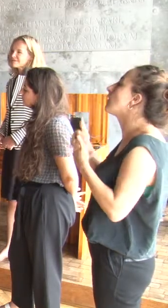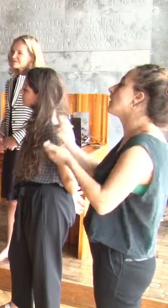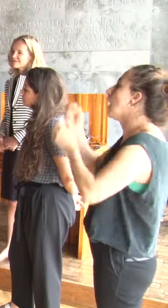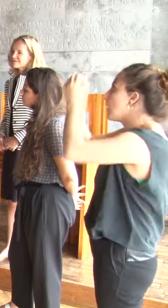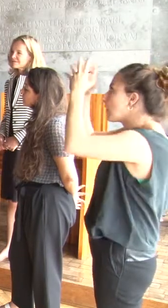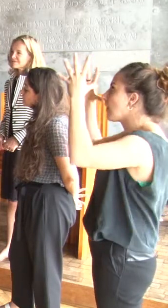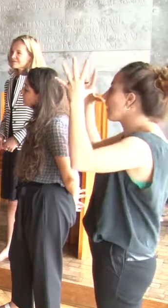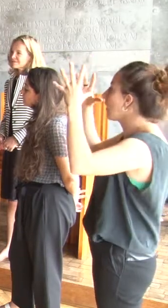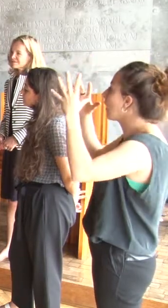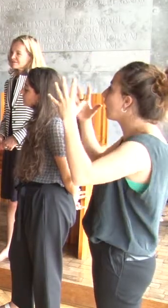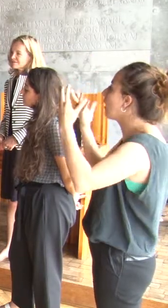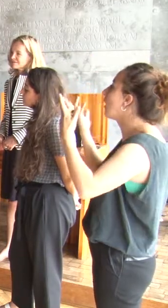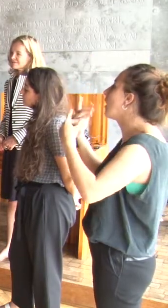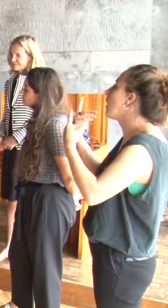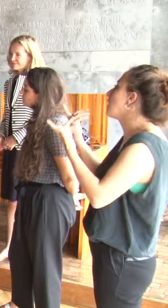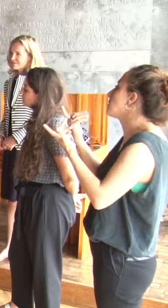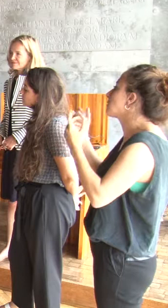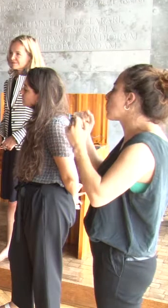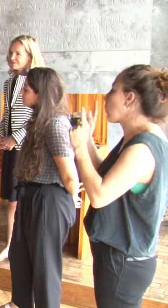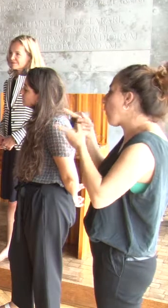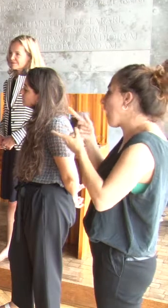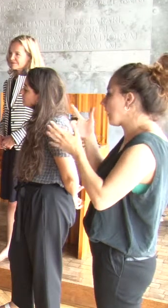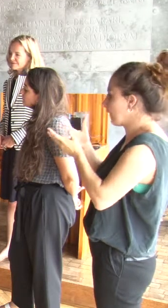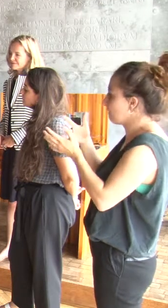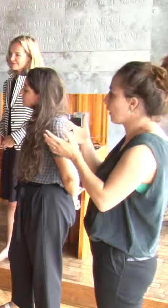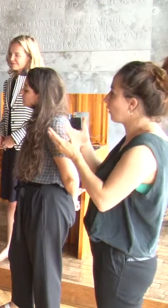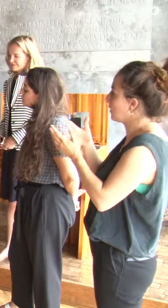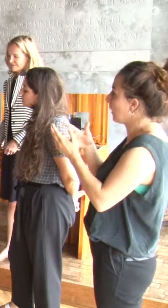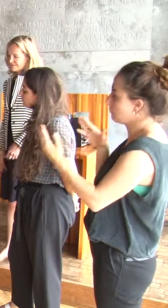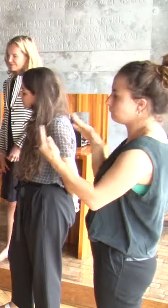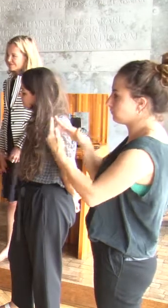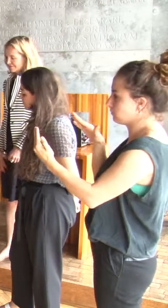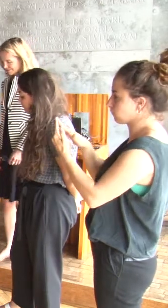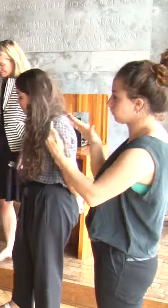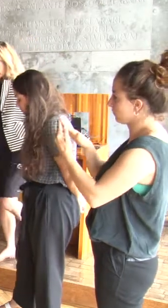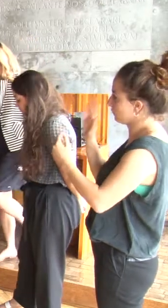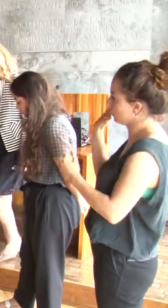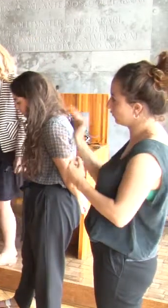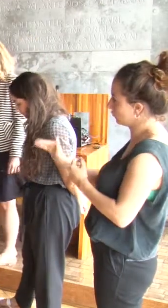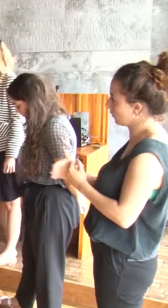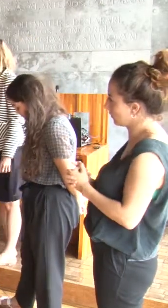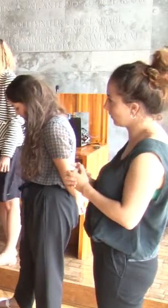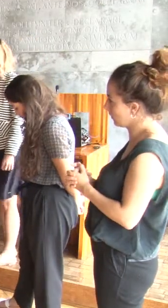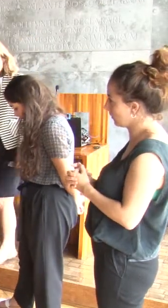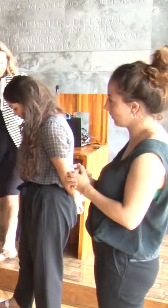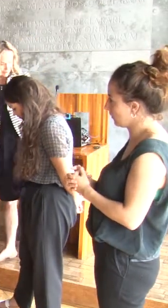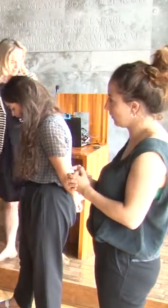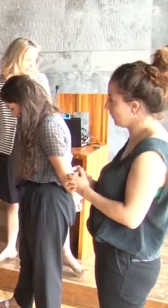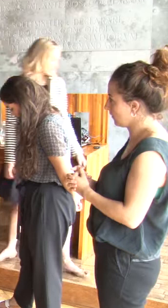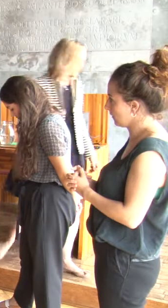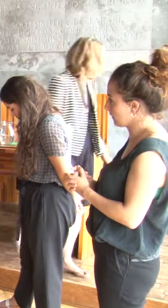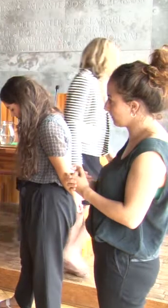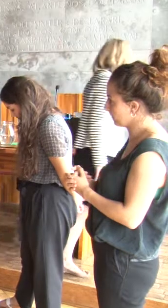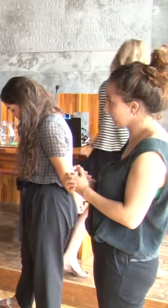un'idea di quelle che potrebbero essere le difficoltà che si incontrano nella vita quotidiana. Ed è